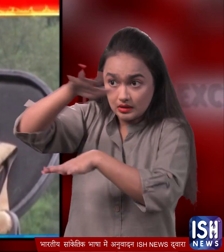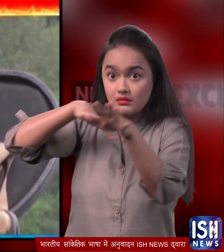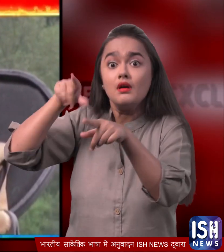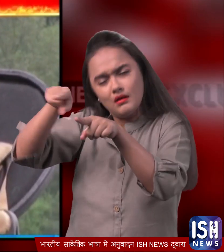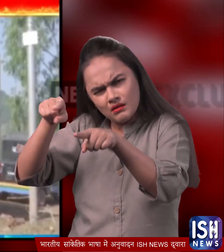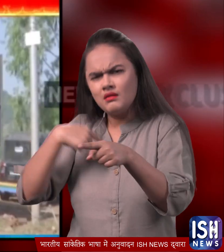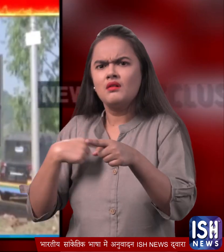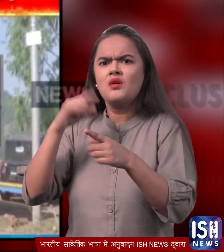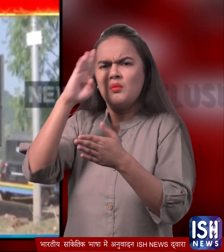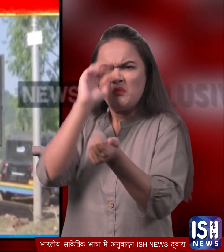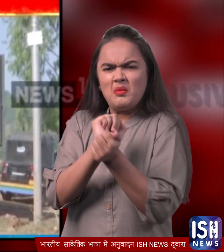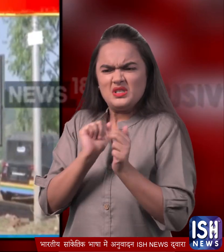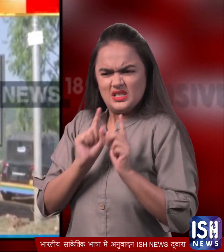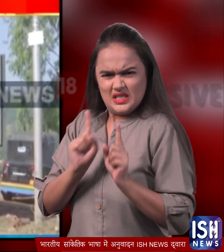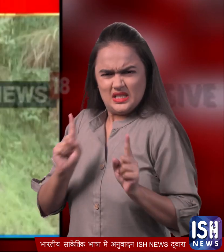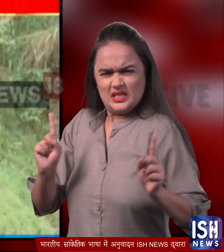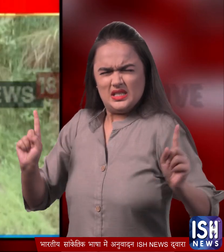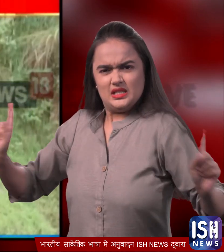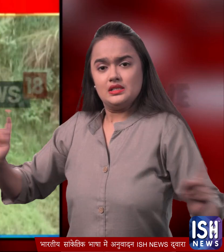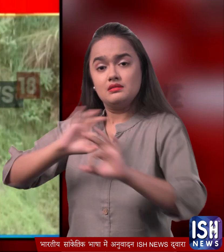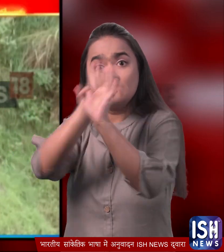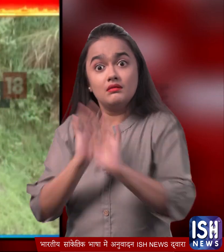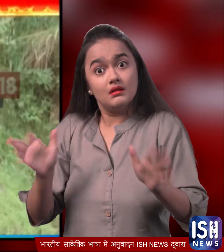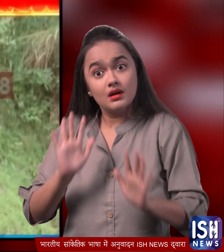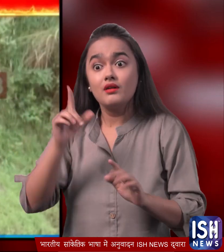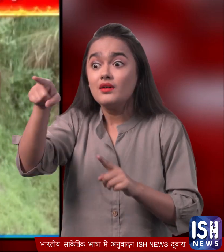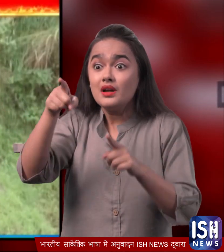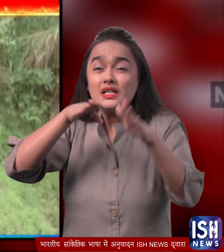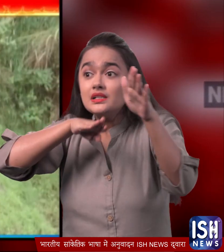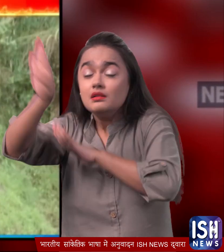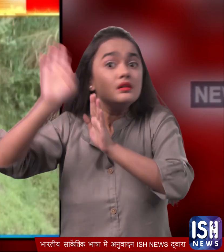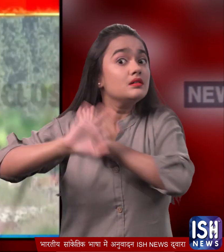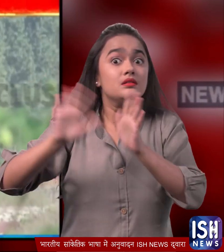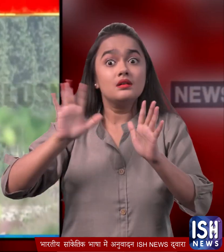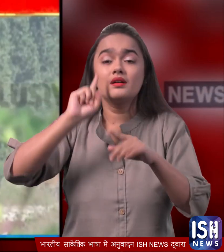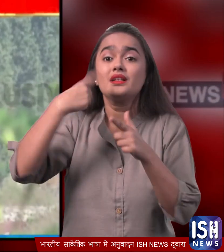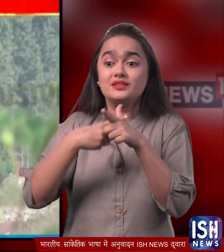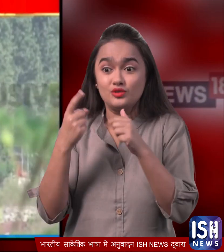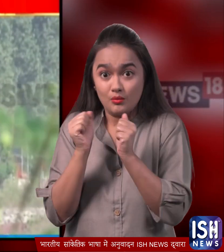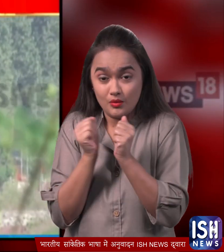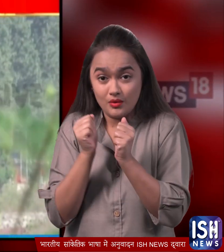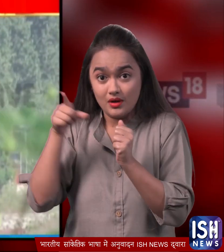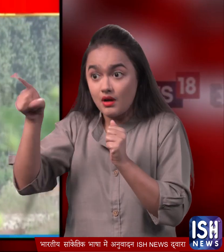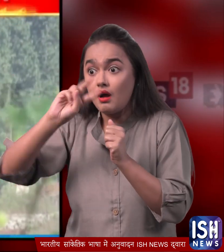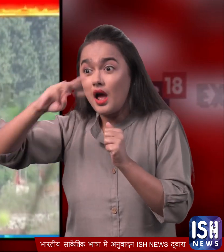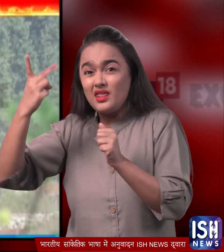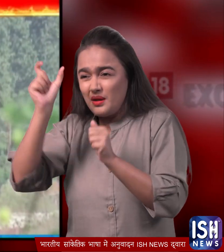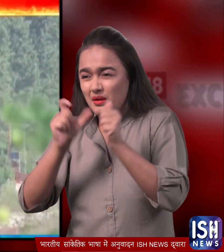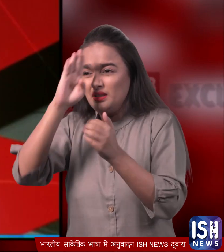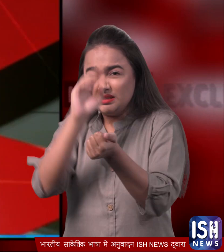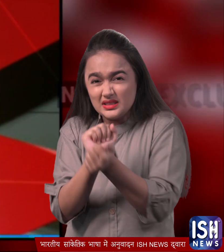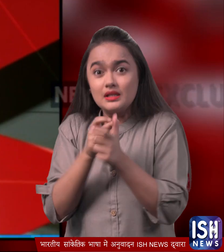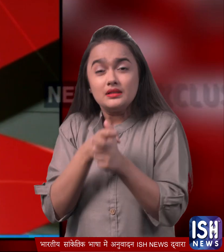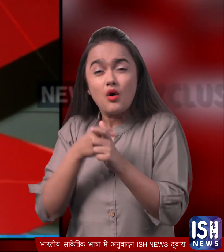वहां भी घेर लिया गया। आतंकी किसी भी कीमत पर बचकर न भाग सकें, इसके लिए सेना के साथ जम्मू पुलिस के जवानों को भी जंगल में उतार दिया